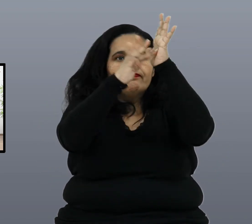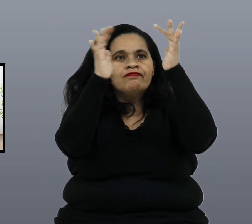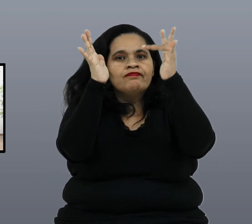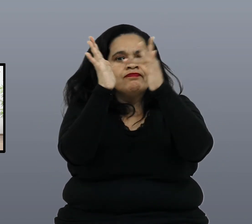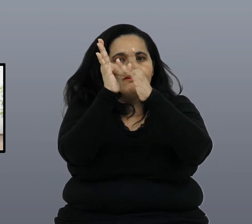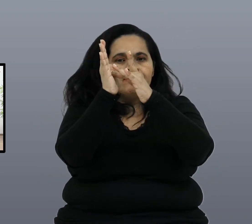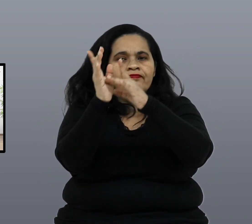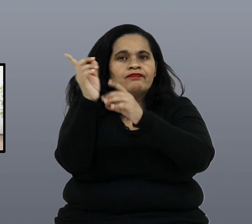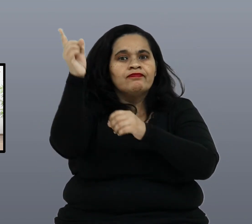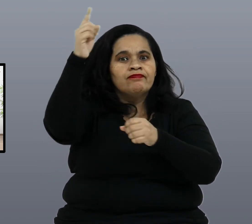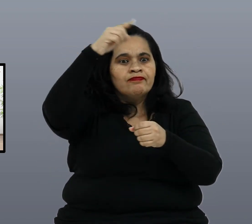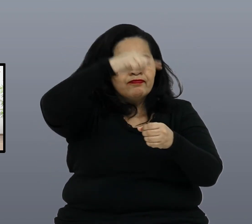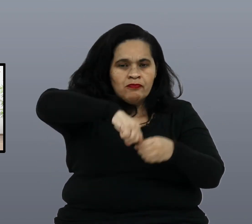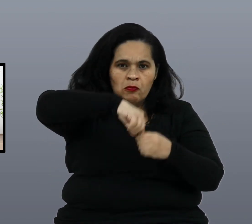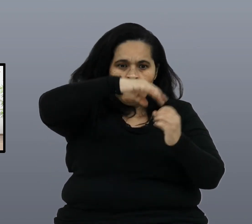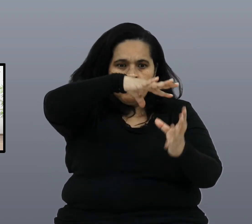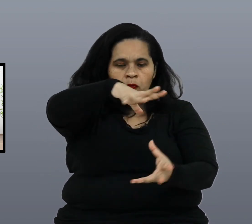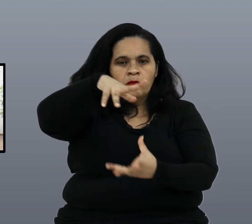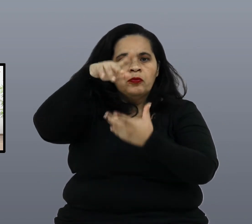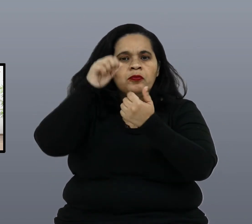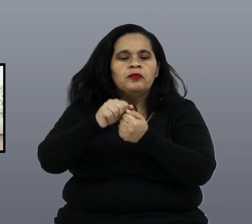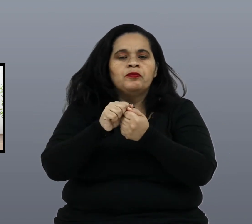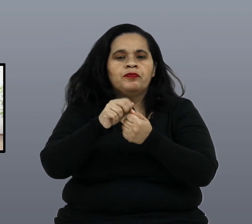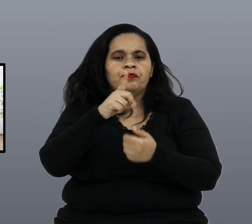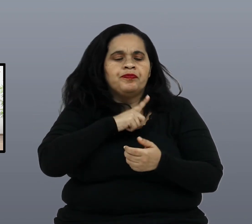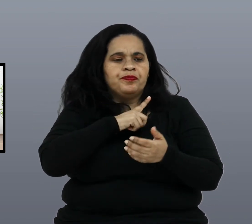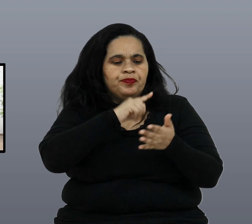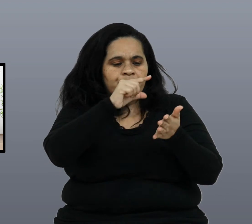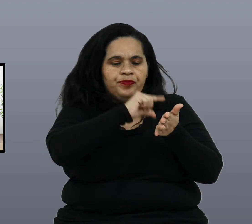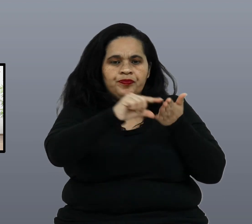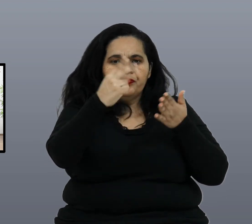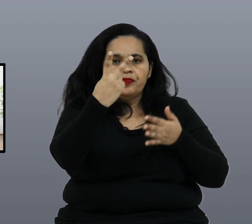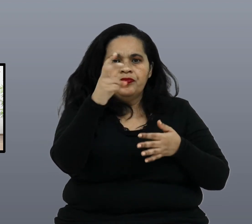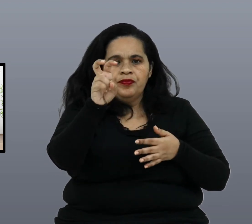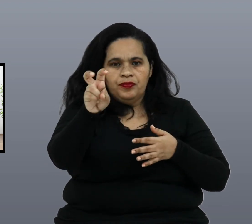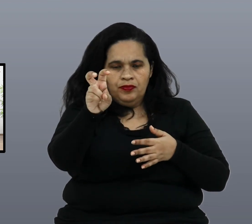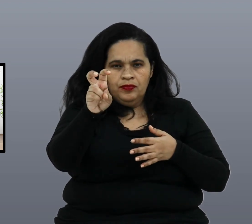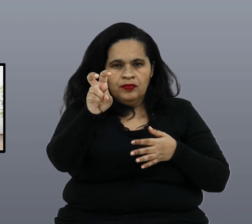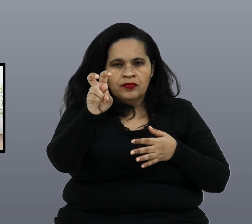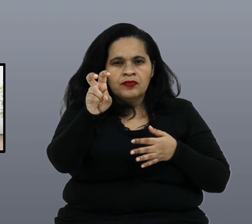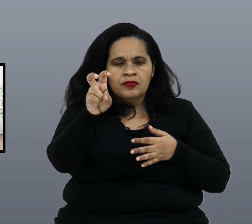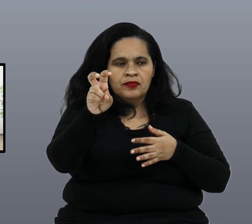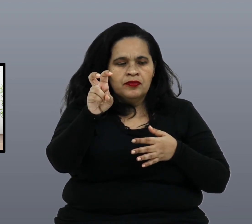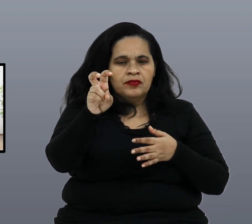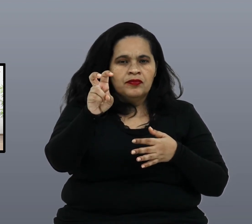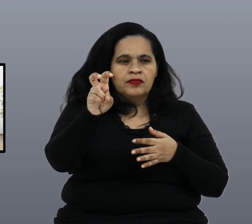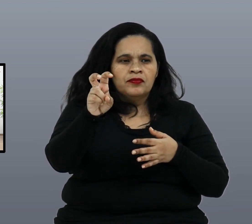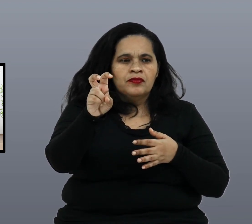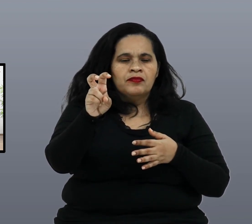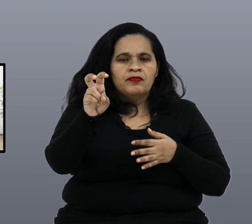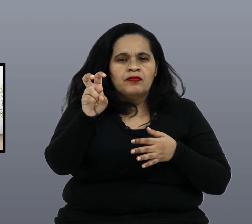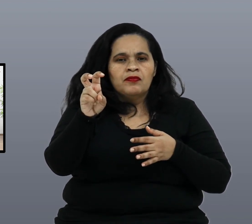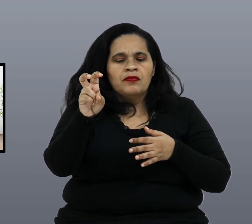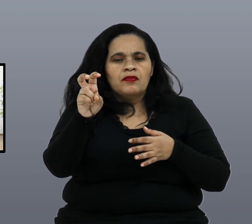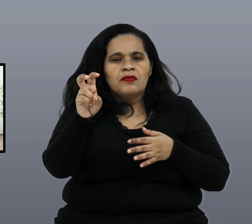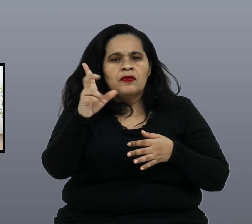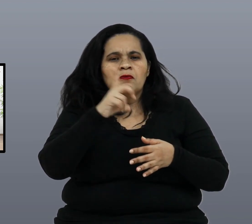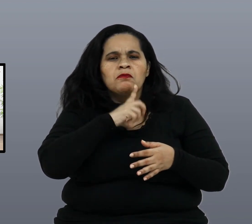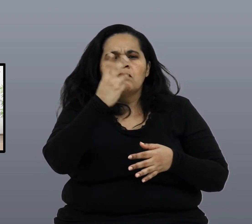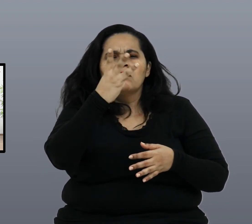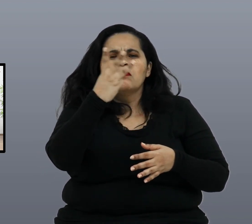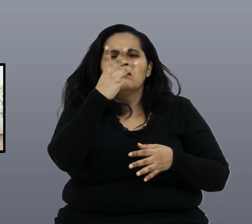e aqui fala de um prazo, né, o versículo 25, que ele será entregue na mão deles por 3 anos e